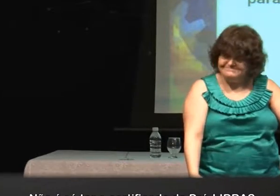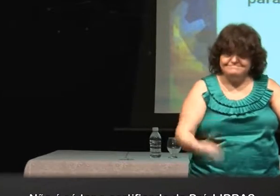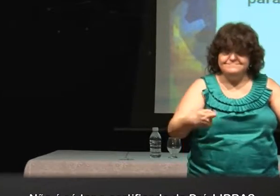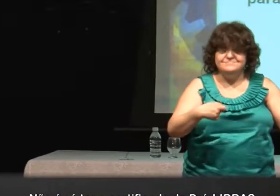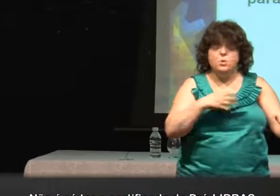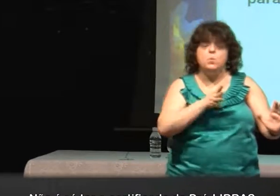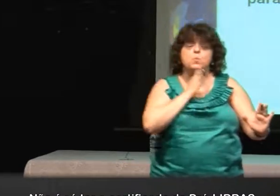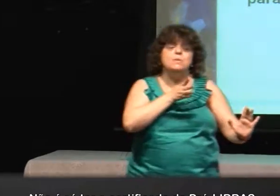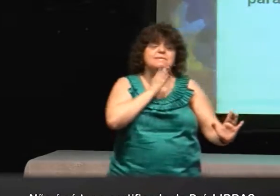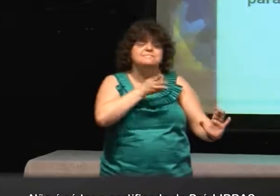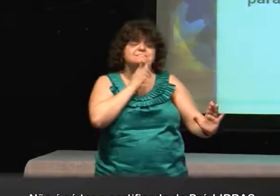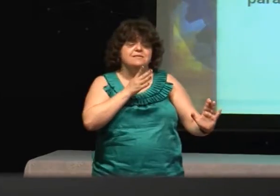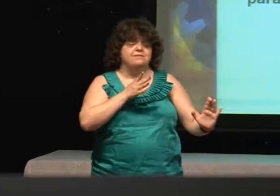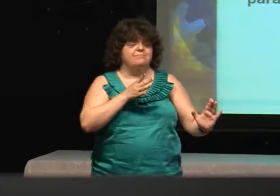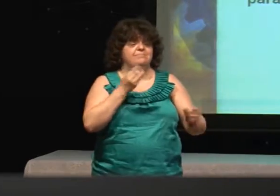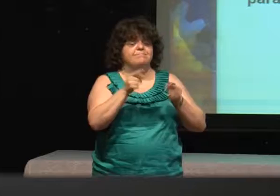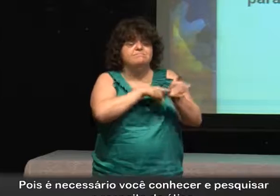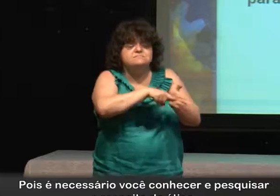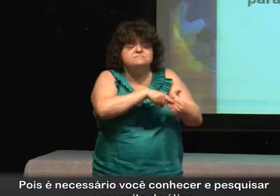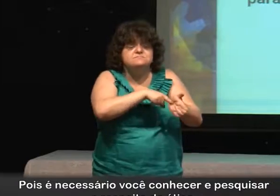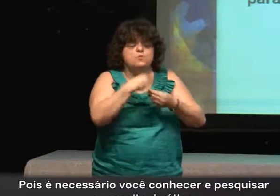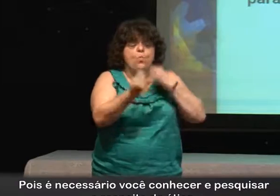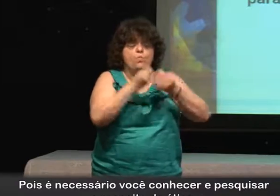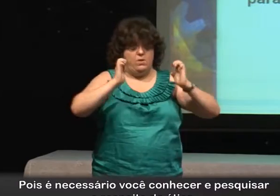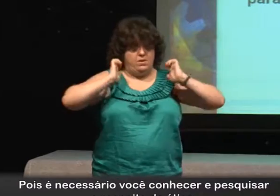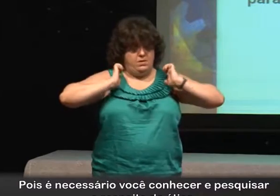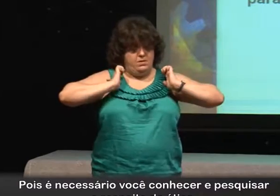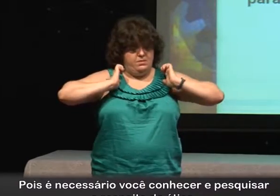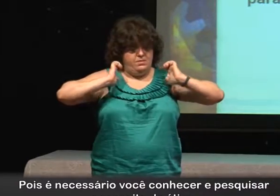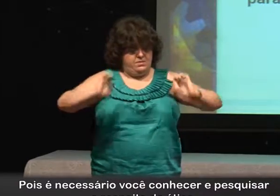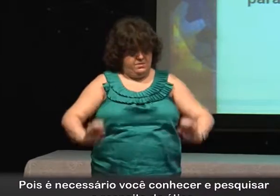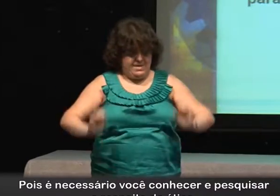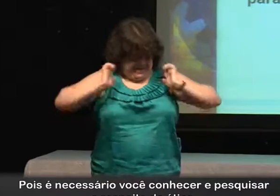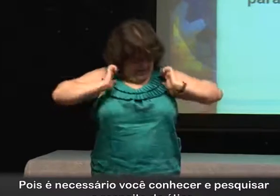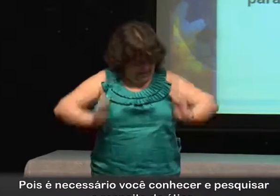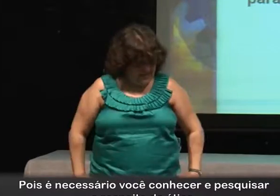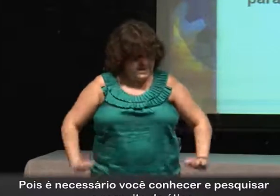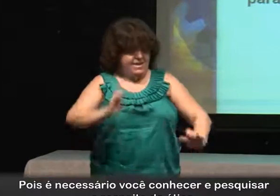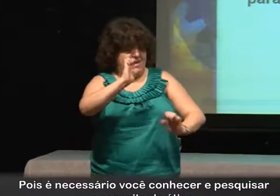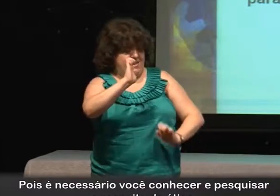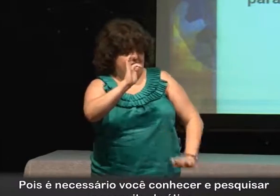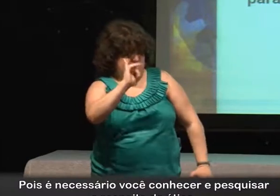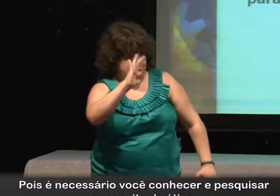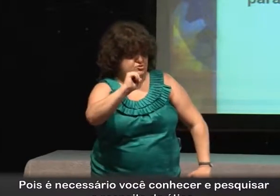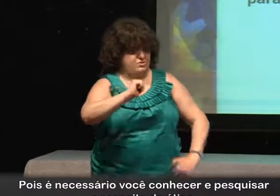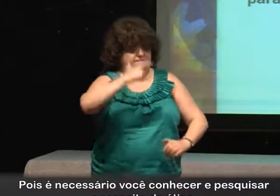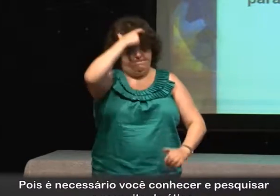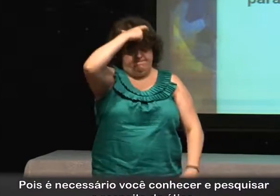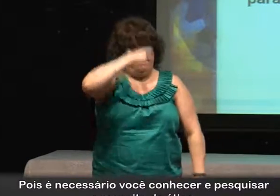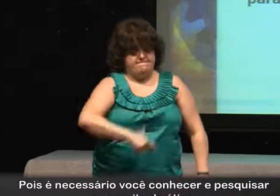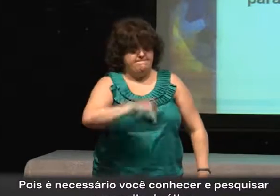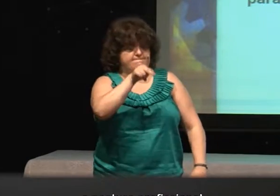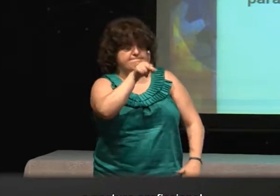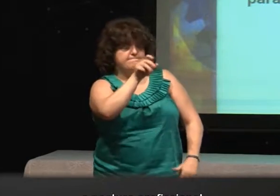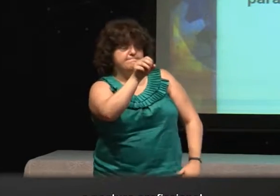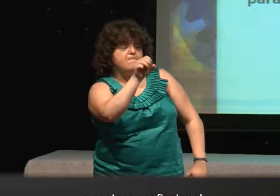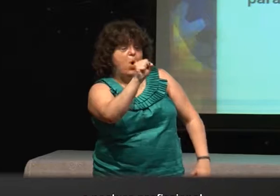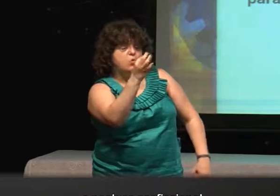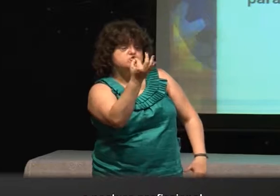do ProLibras. Porque é necessário você conhecer e pesquisar a respeito da ética